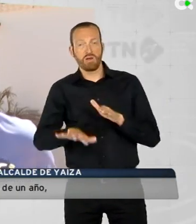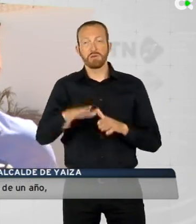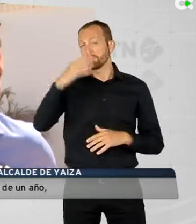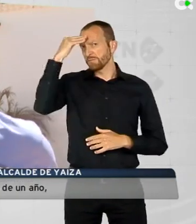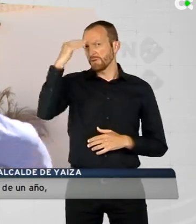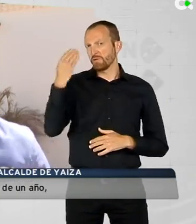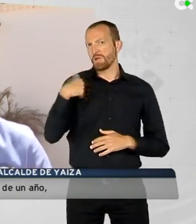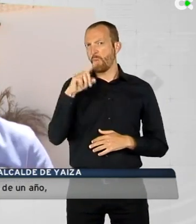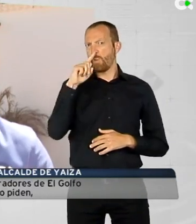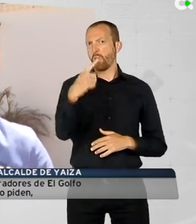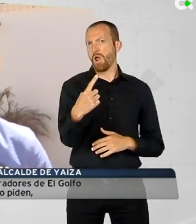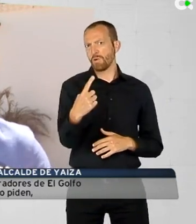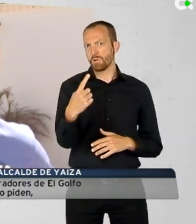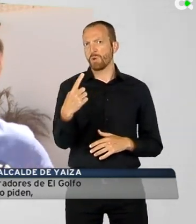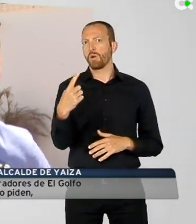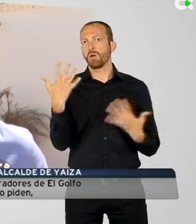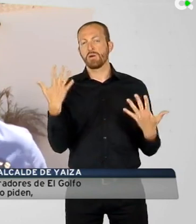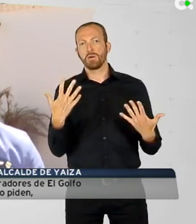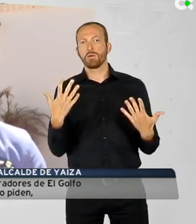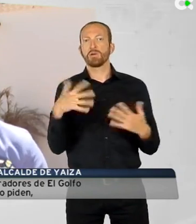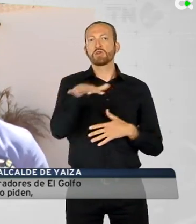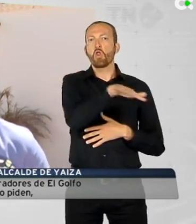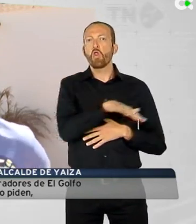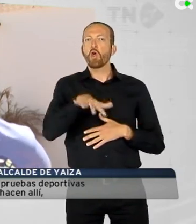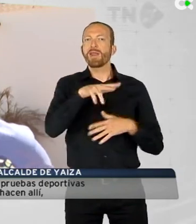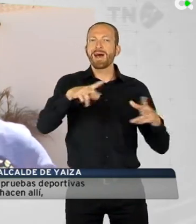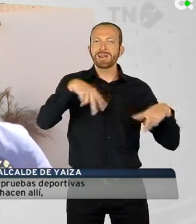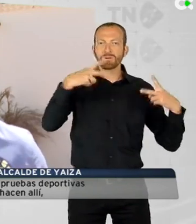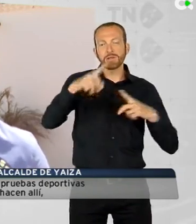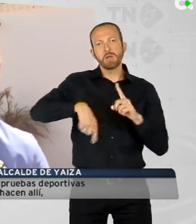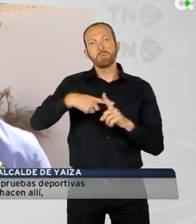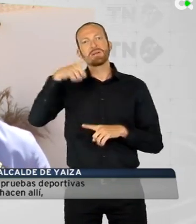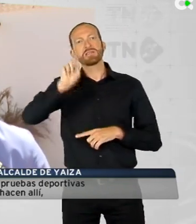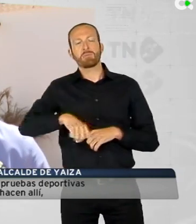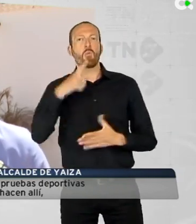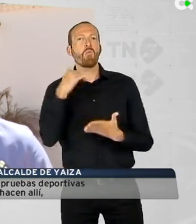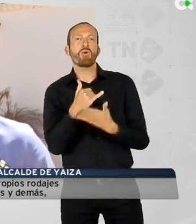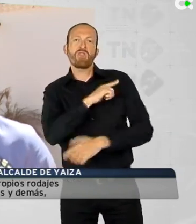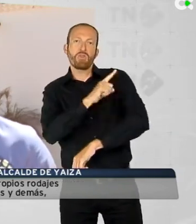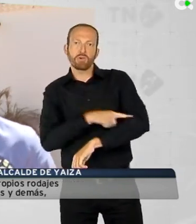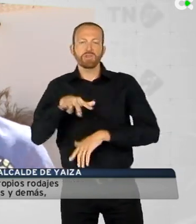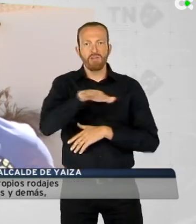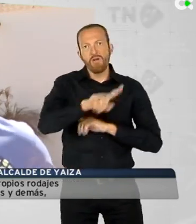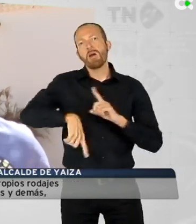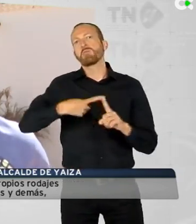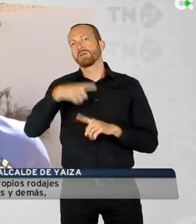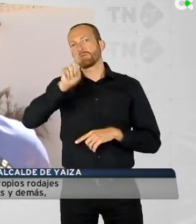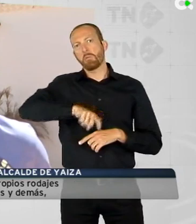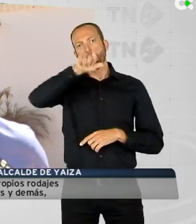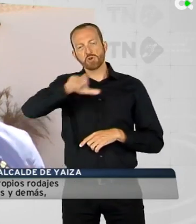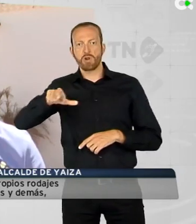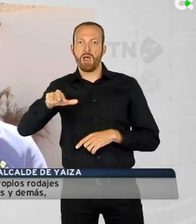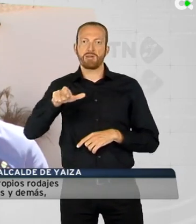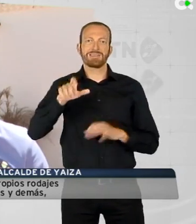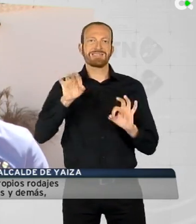que, hombre, después de un año, tanto los restauradores del Golfo nos lo piden, como las propias pruebas deportivas que se hacen allí, como los propios